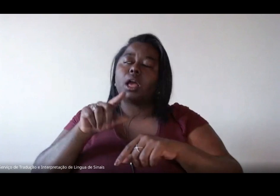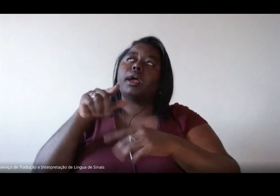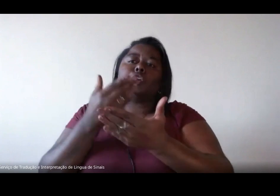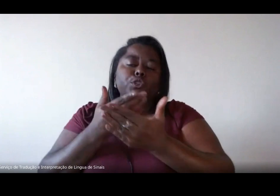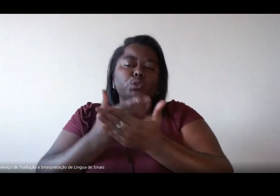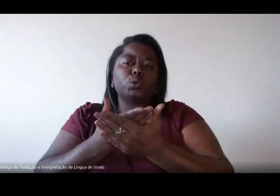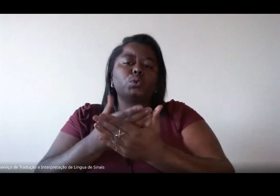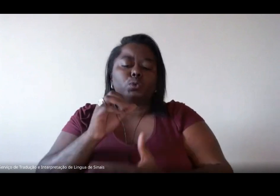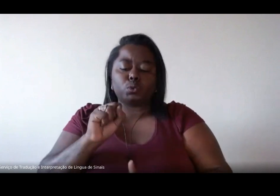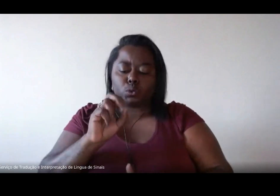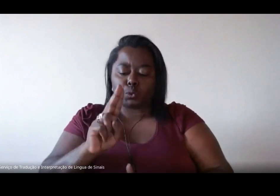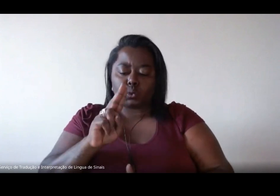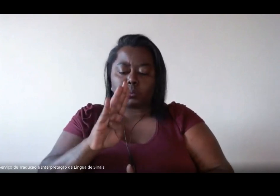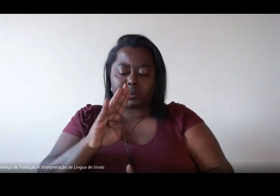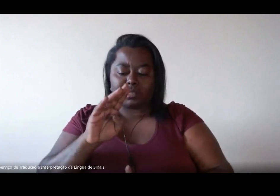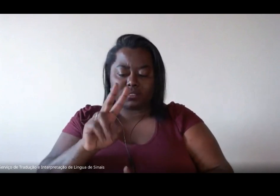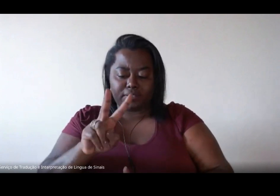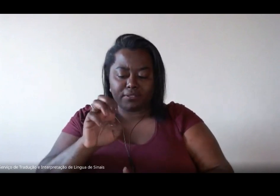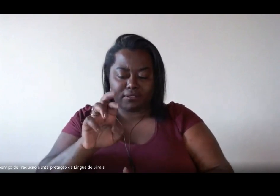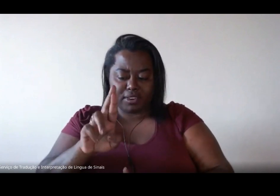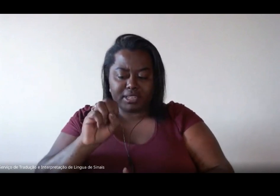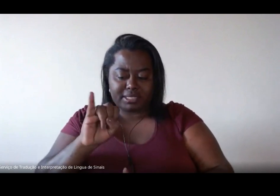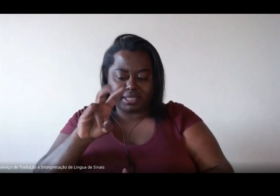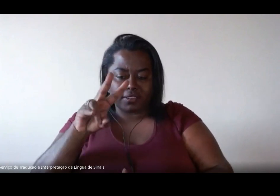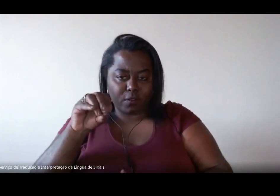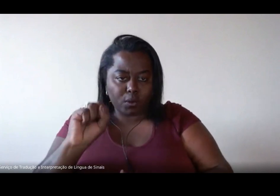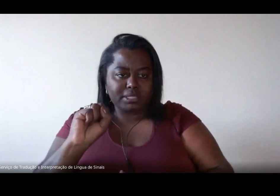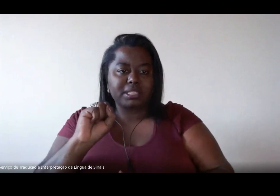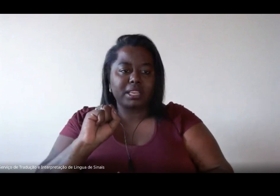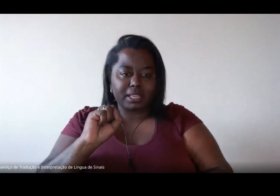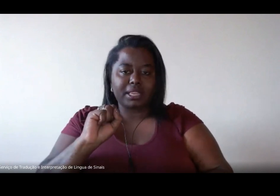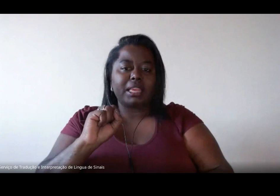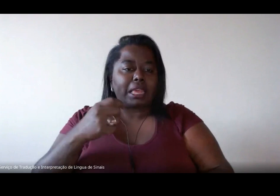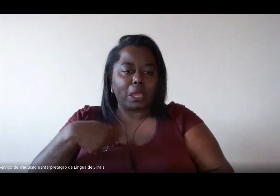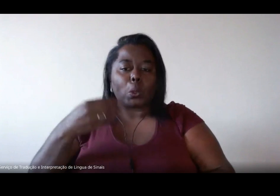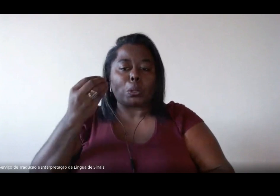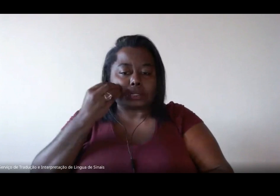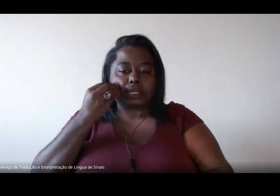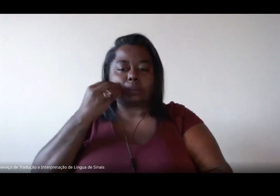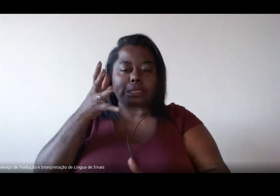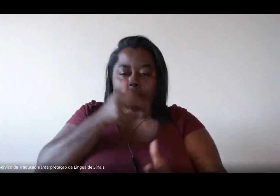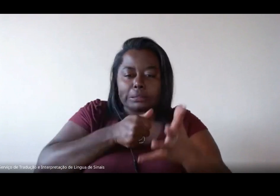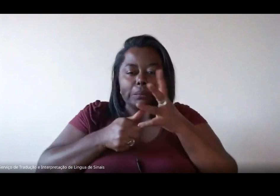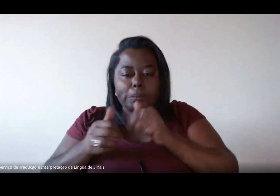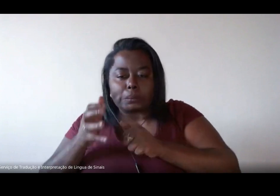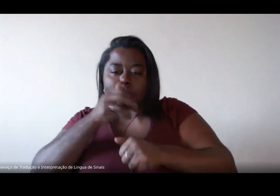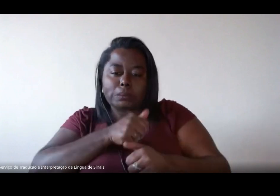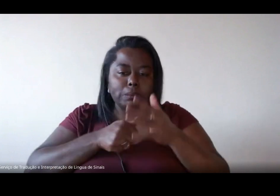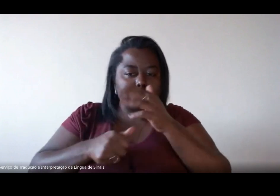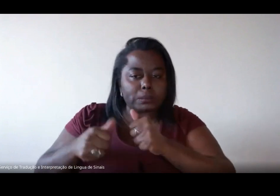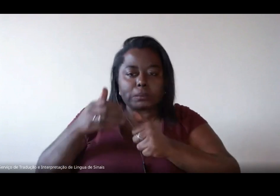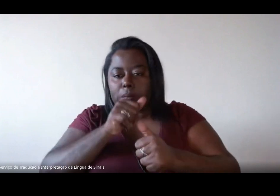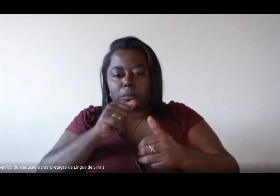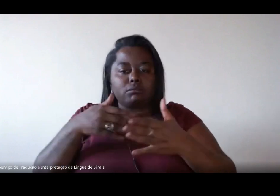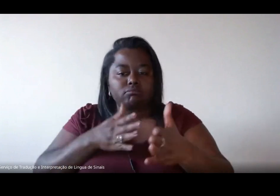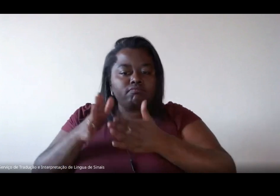aí apresentei estudos subversivos, então, eu sempre tentei também, eu não sei nada não, mas assim, o pouco que eu sei